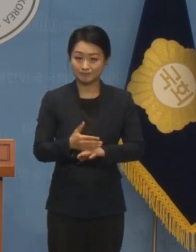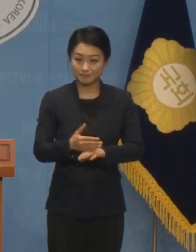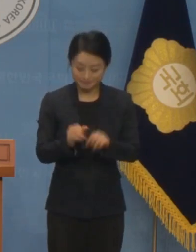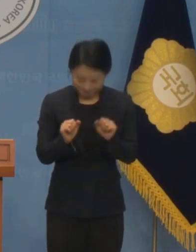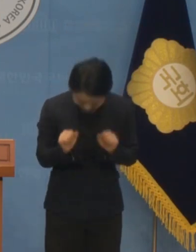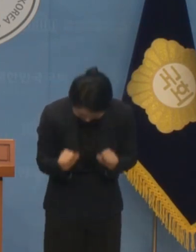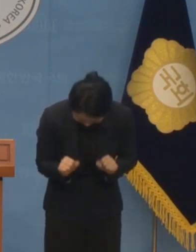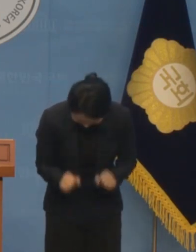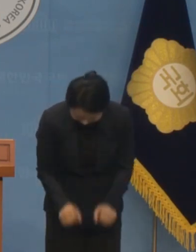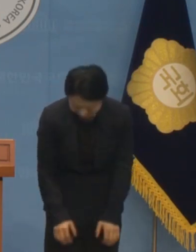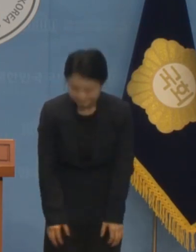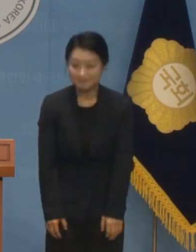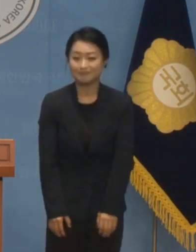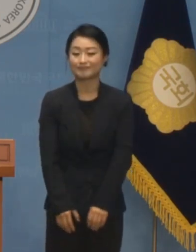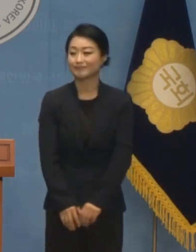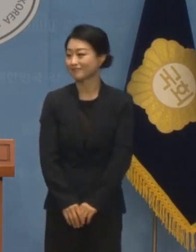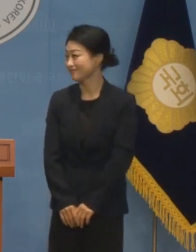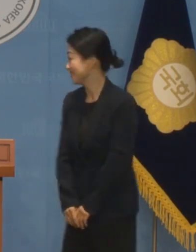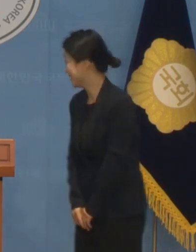감사합니다.